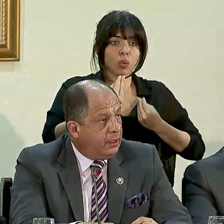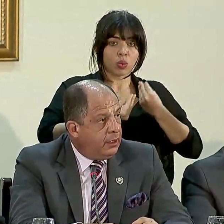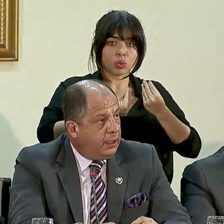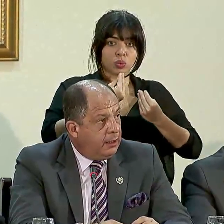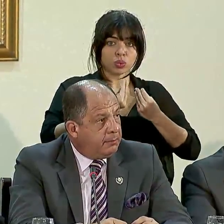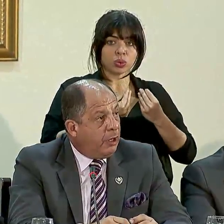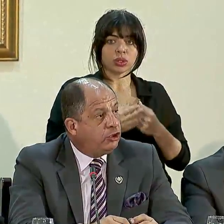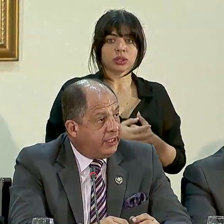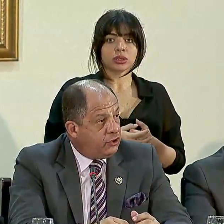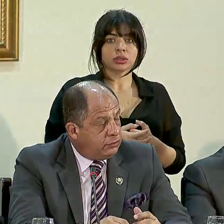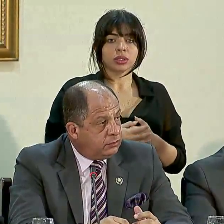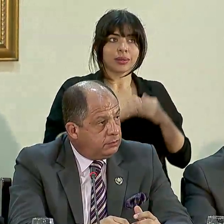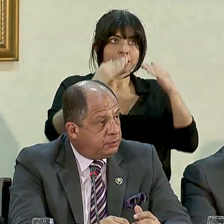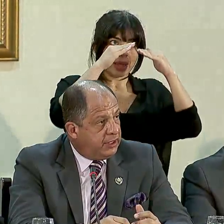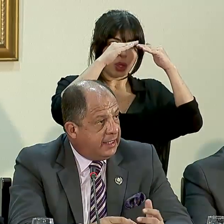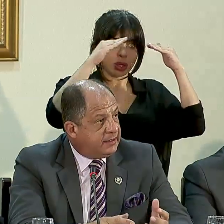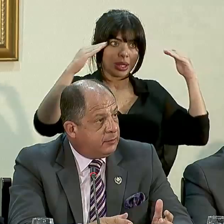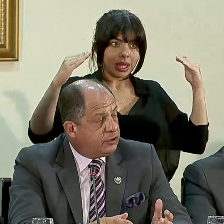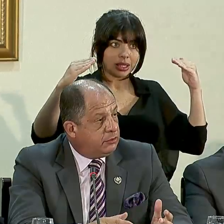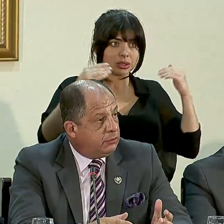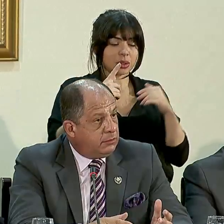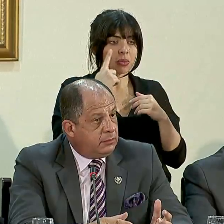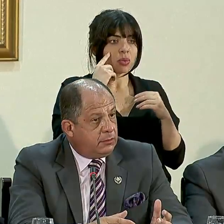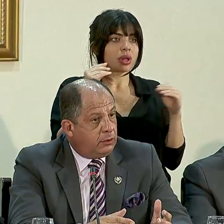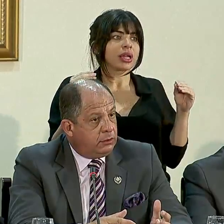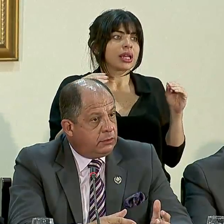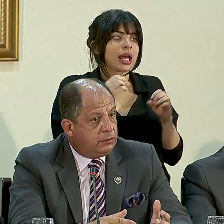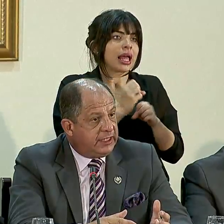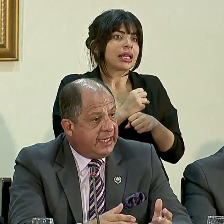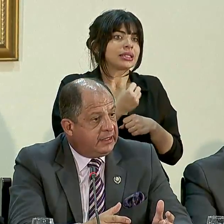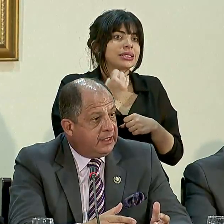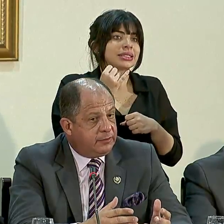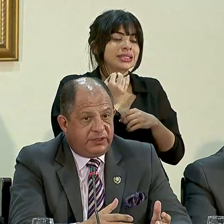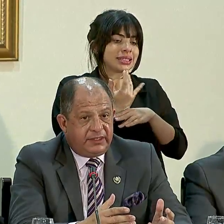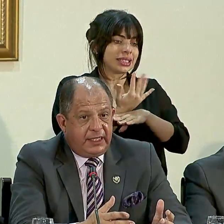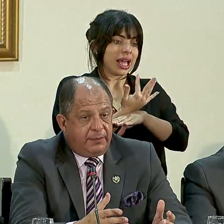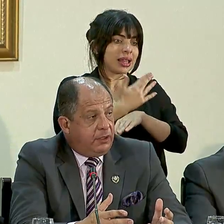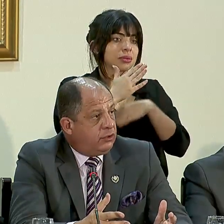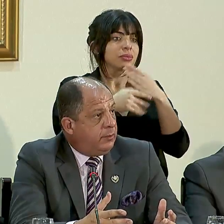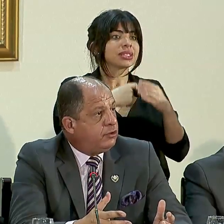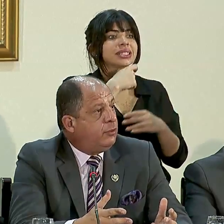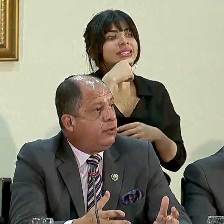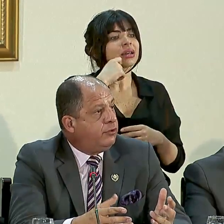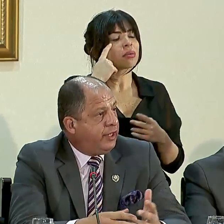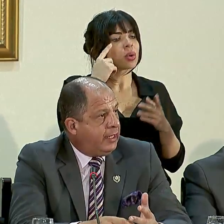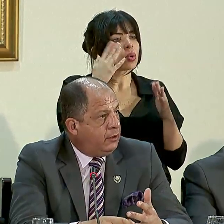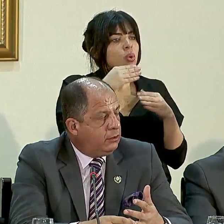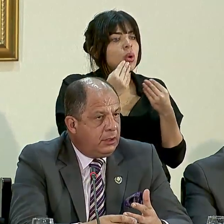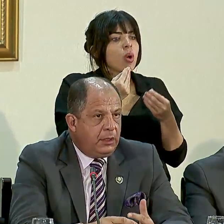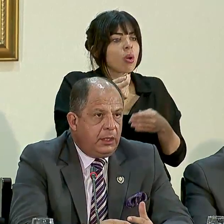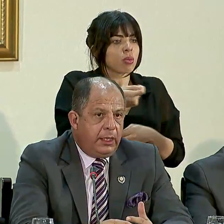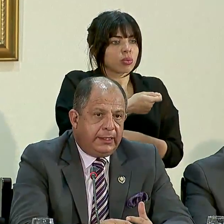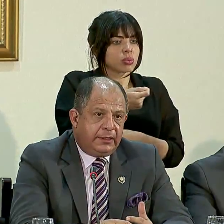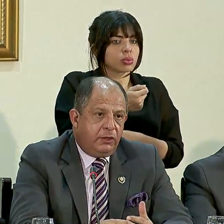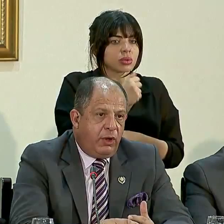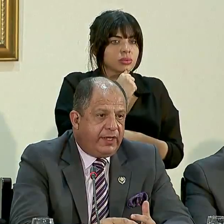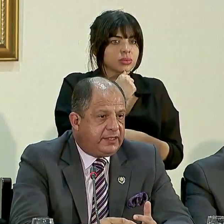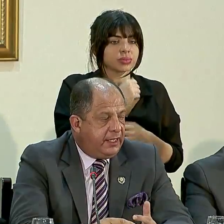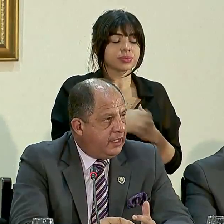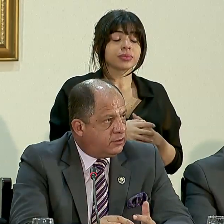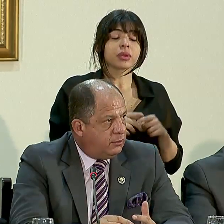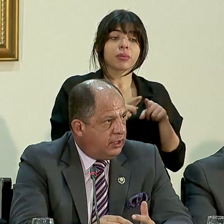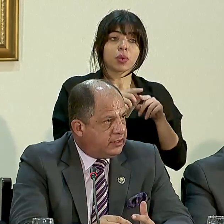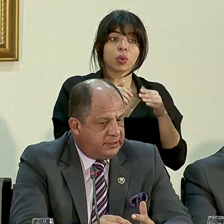producirse bajo techo, porque nada hacemos con zacate que después se seca porque no tenemos cómo regarlo,